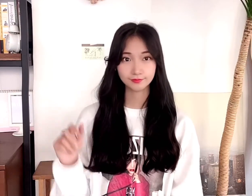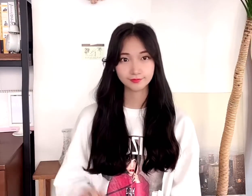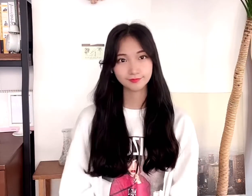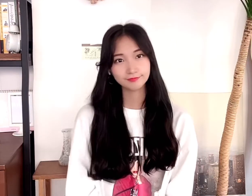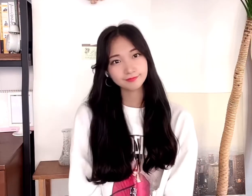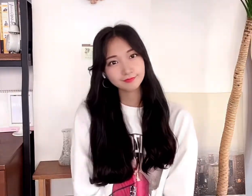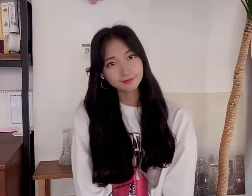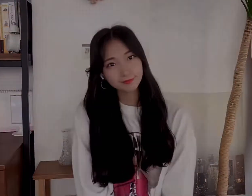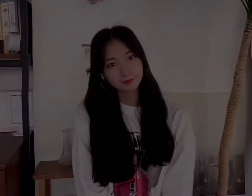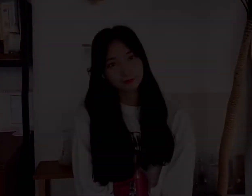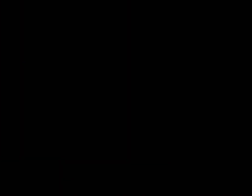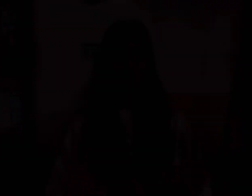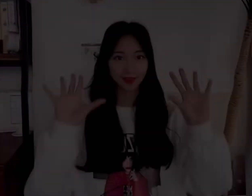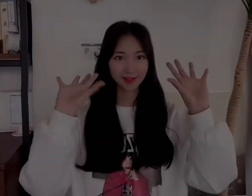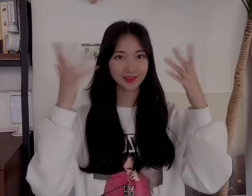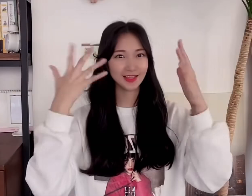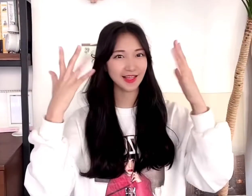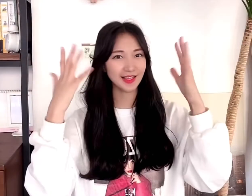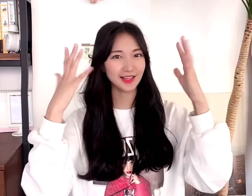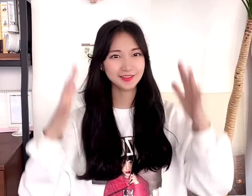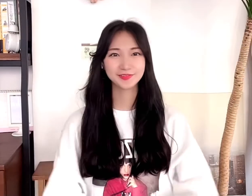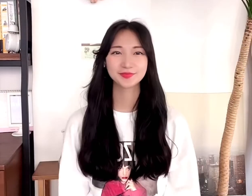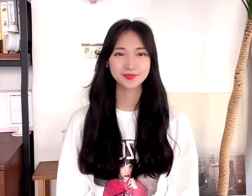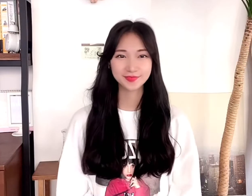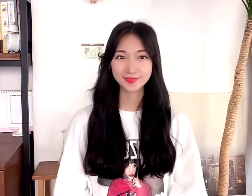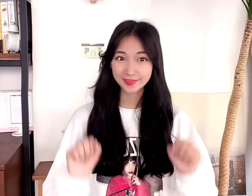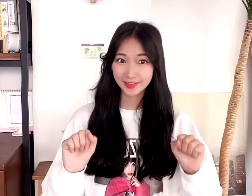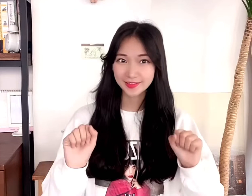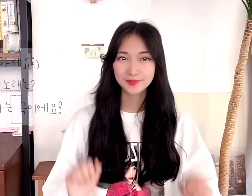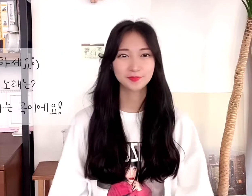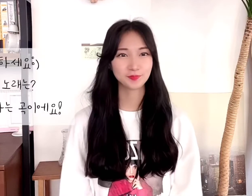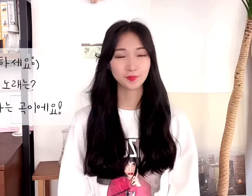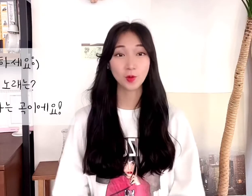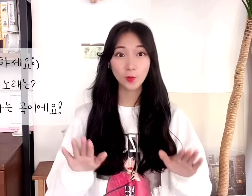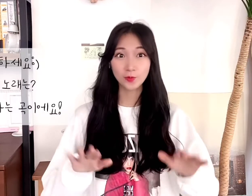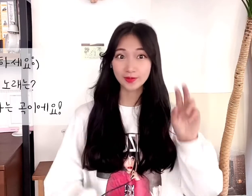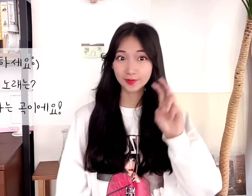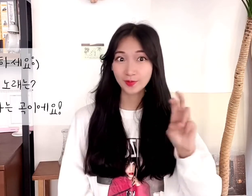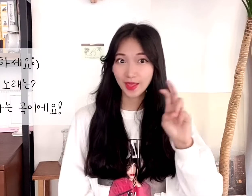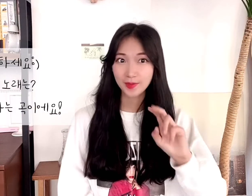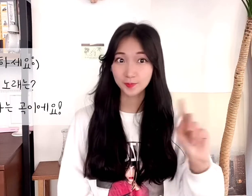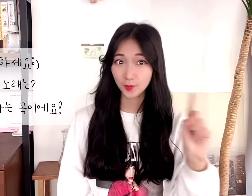-음-음-음-음-음-음-음